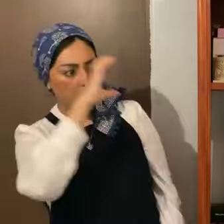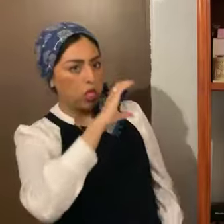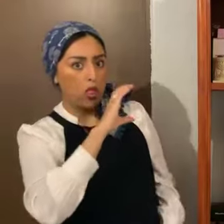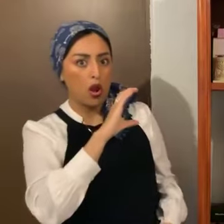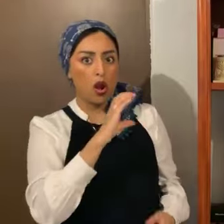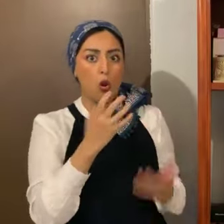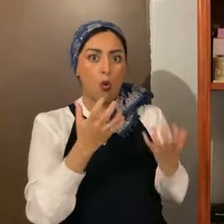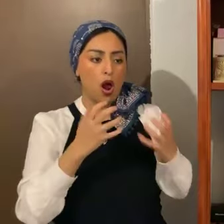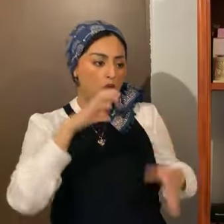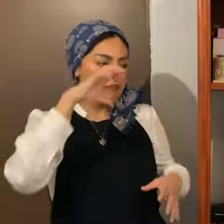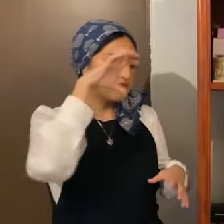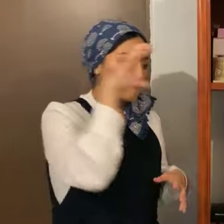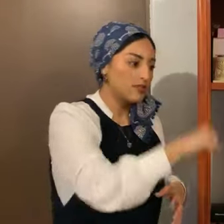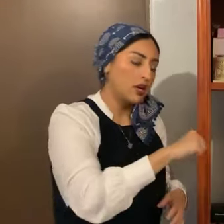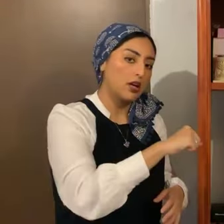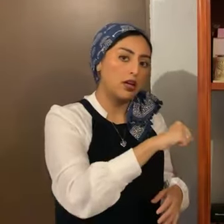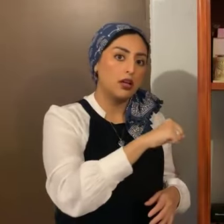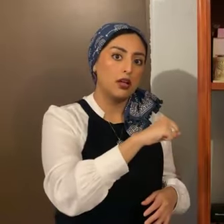habitantes de Zif,